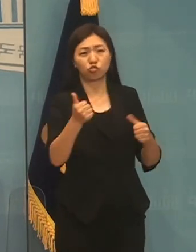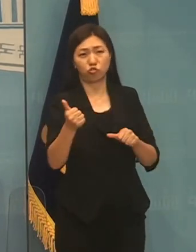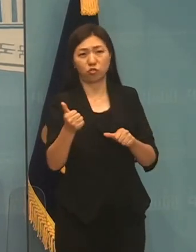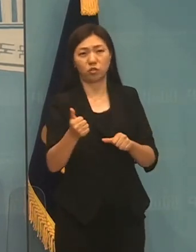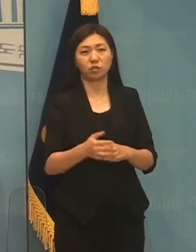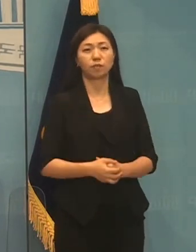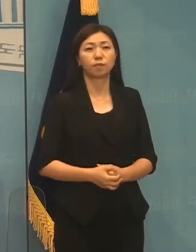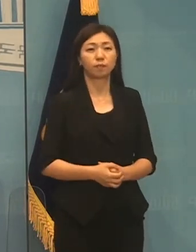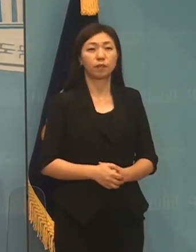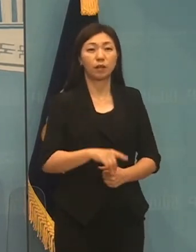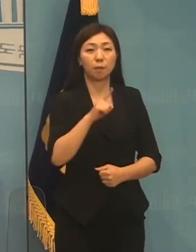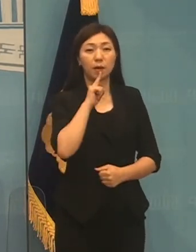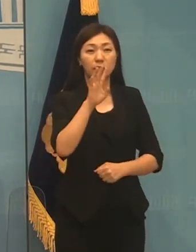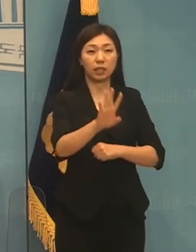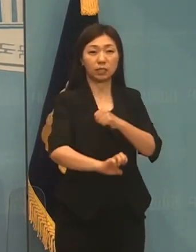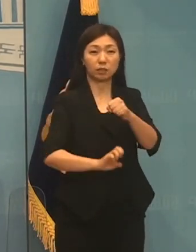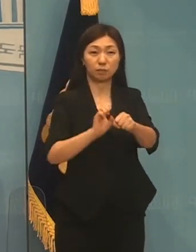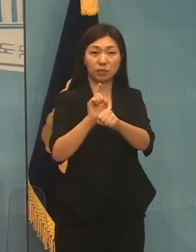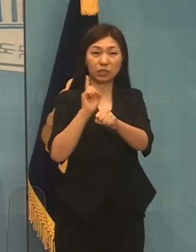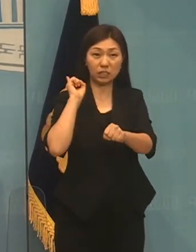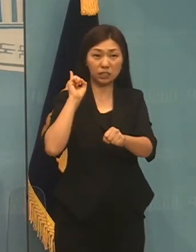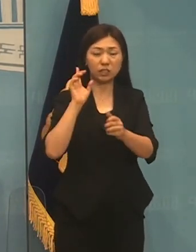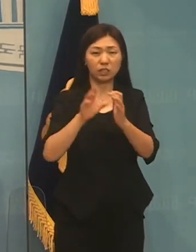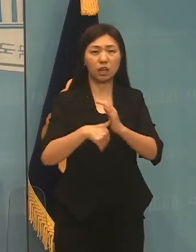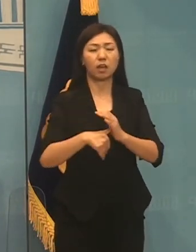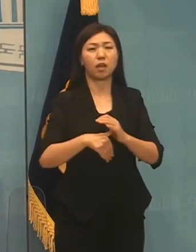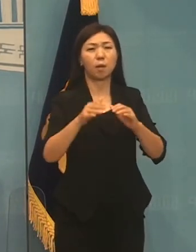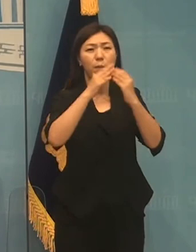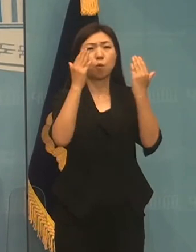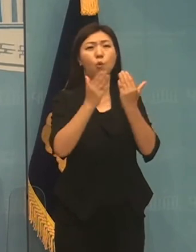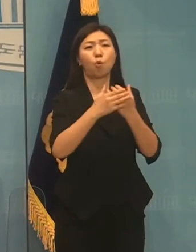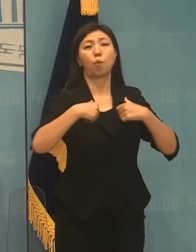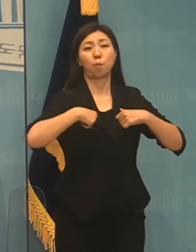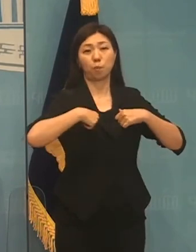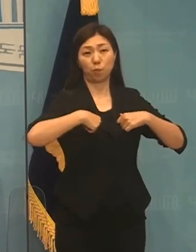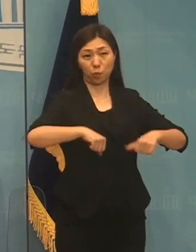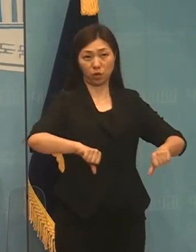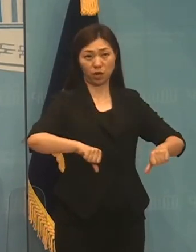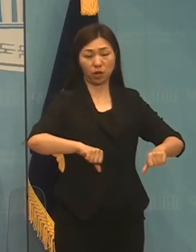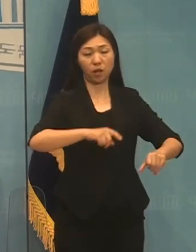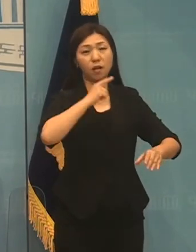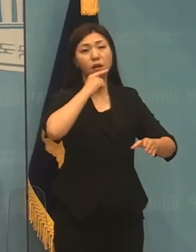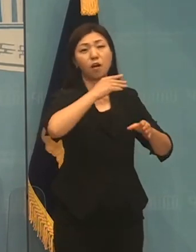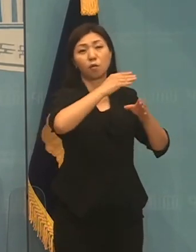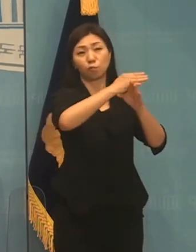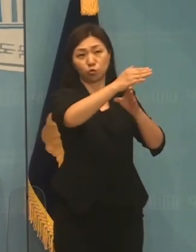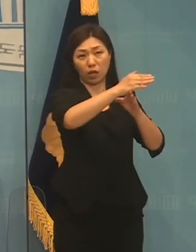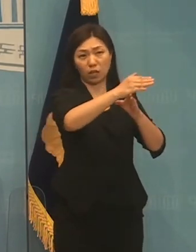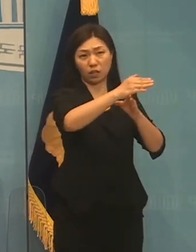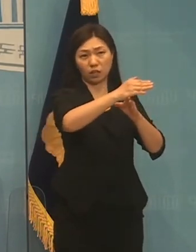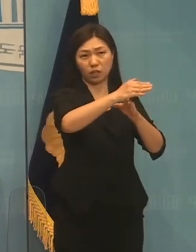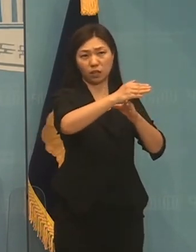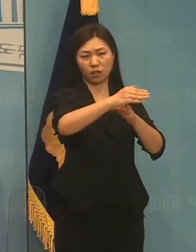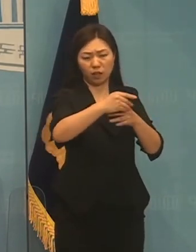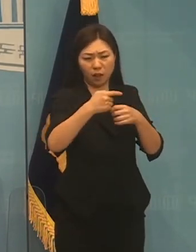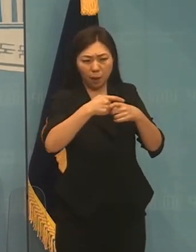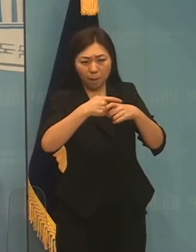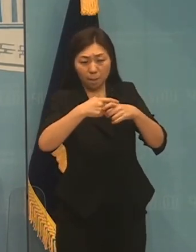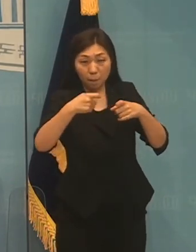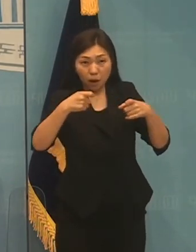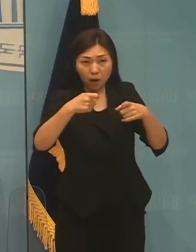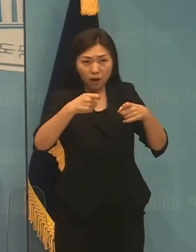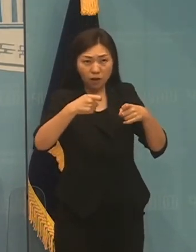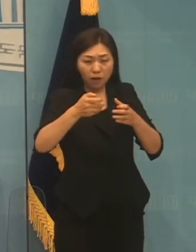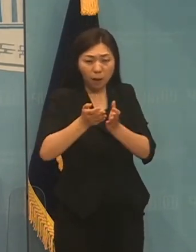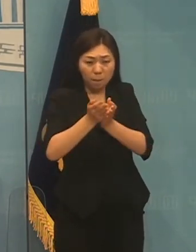41년 전 모두가 포기한 북한 무장강점선을 일격에 대충시켜